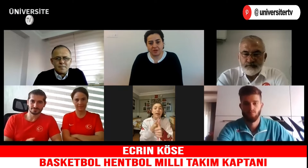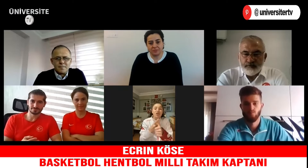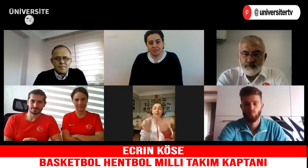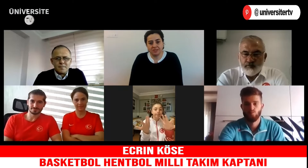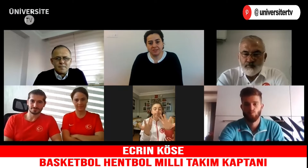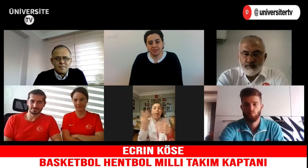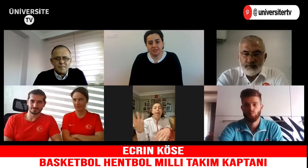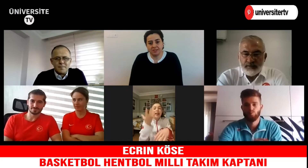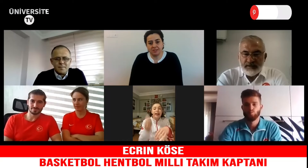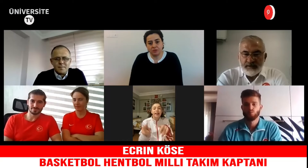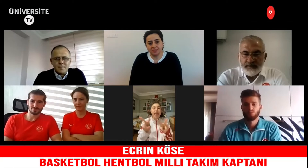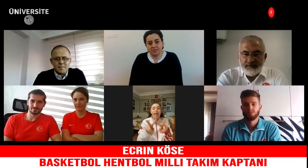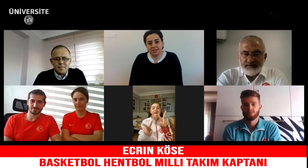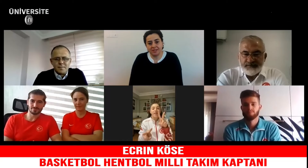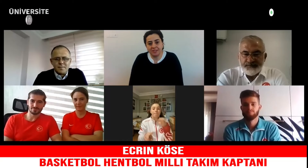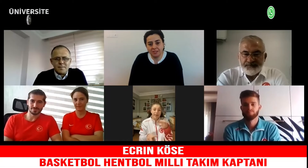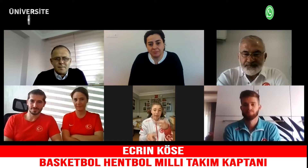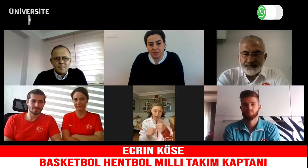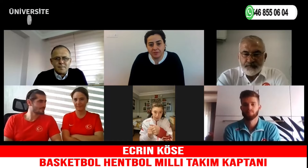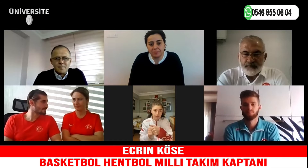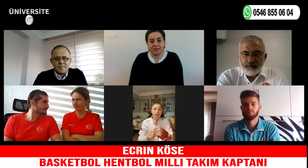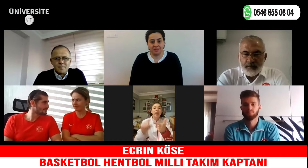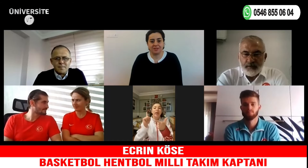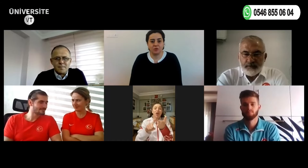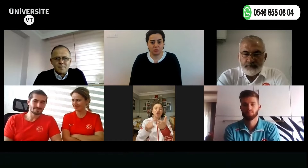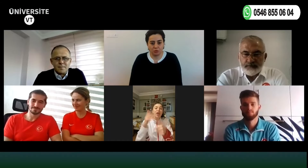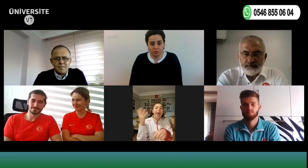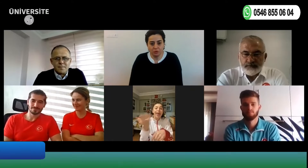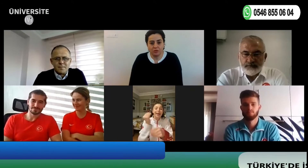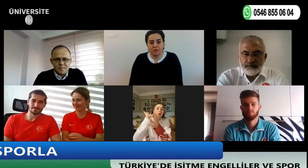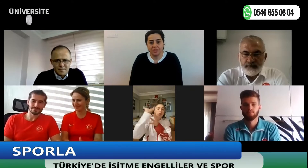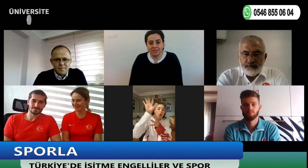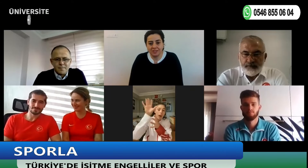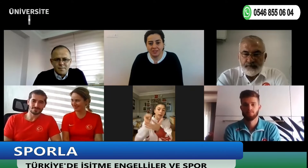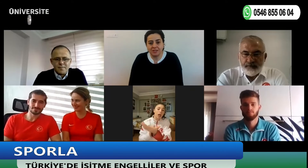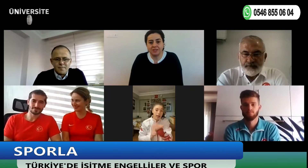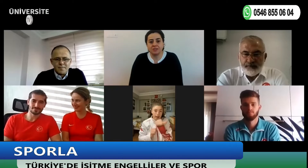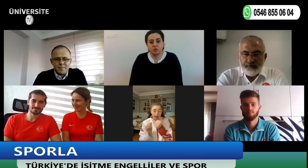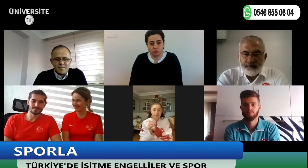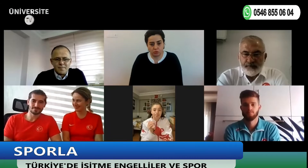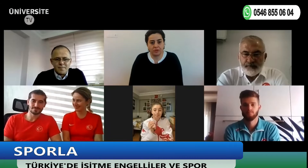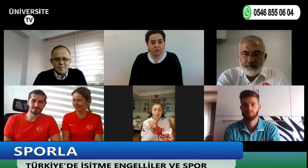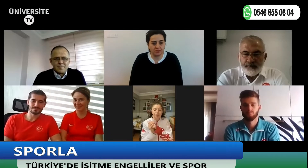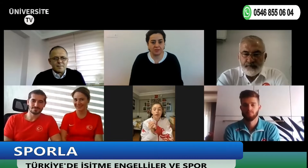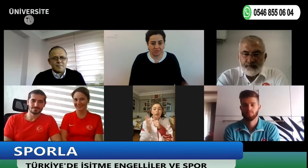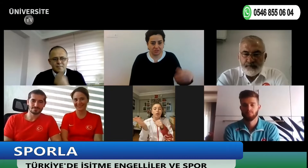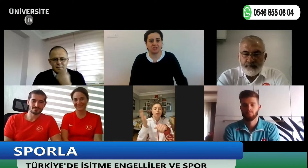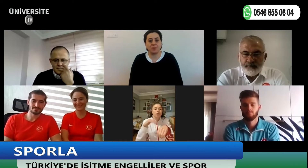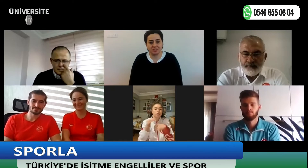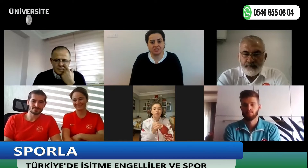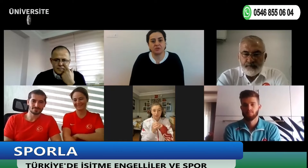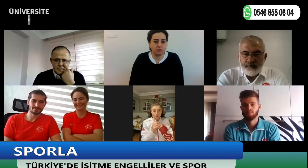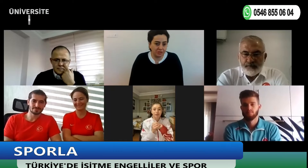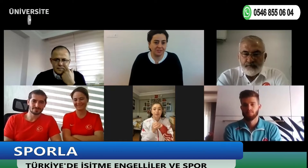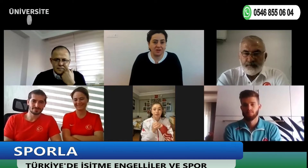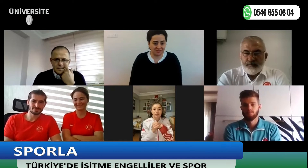2018'de devamında. Yine orada da en iyi MVP ödülünü, en iyi şut ve atış